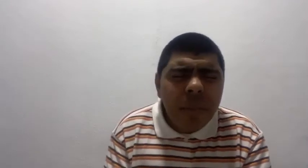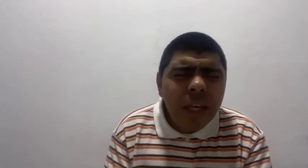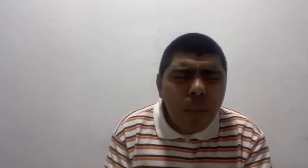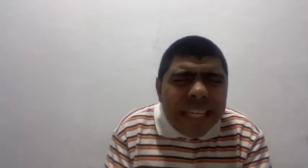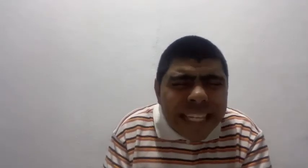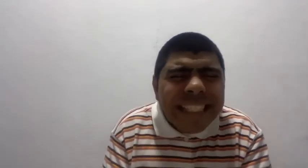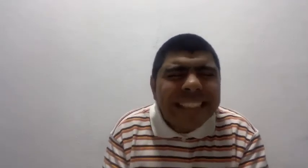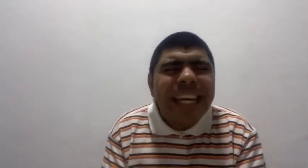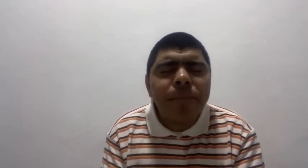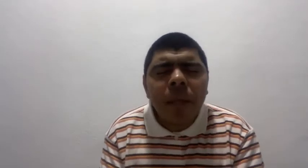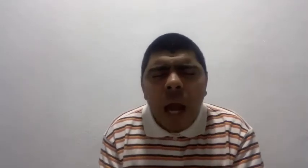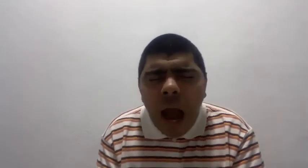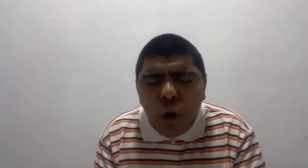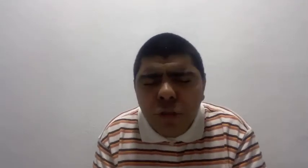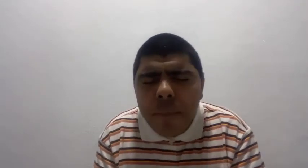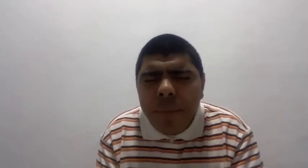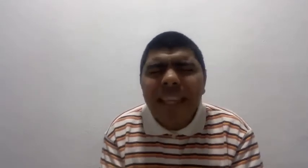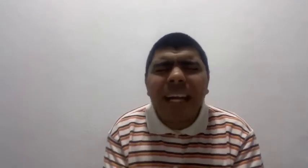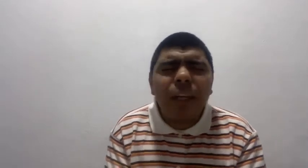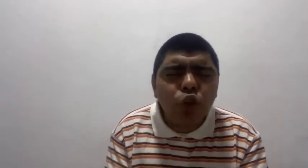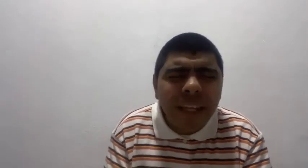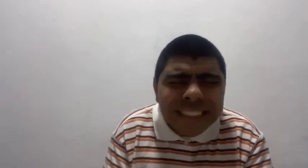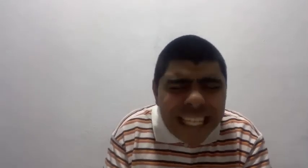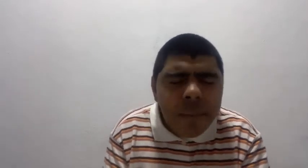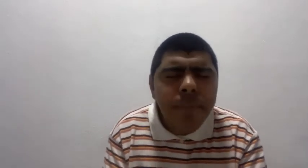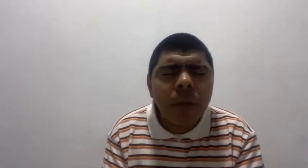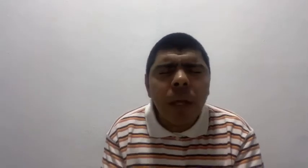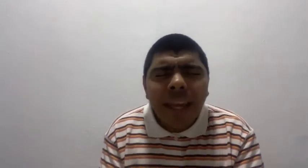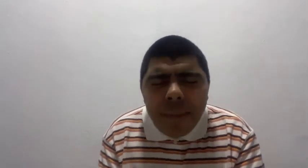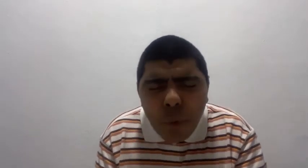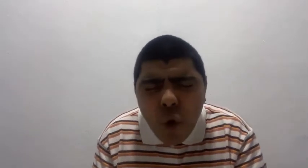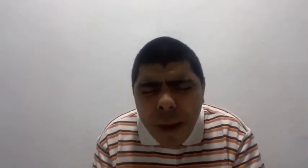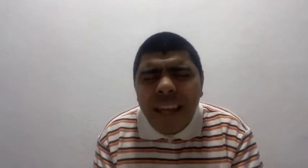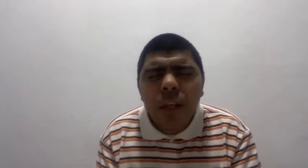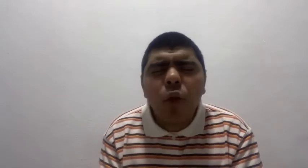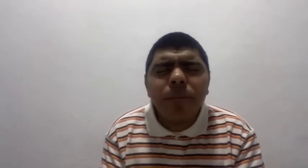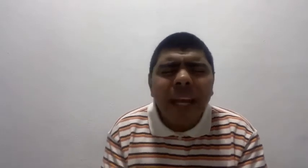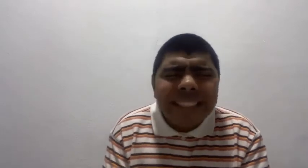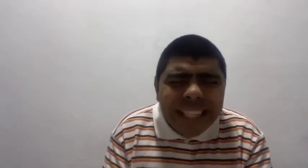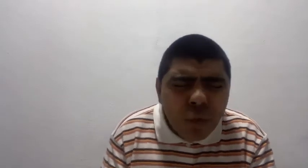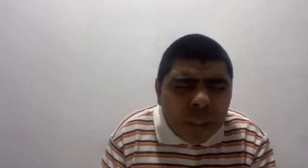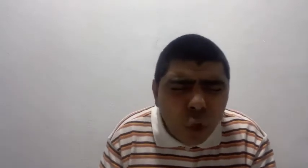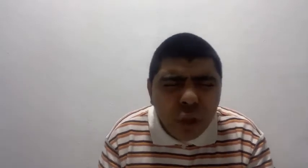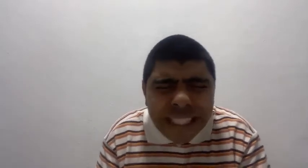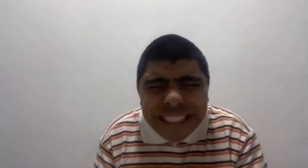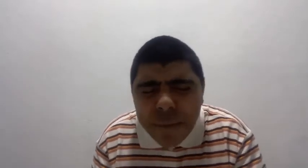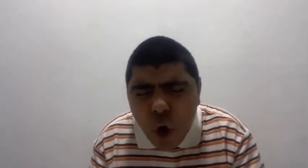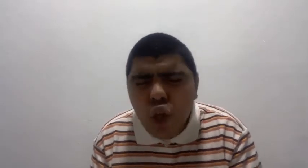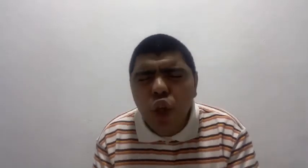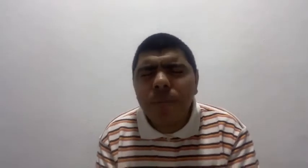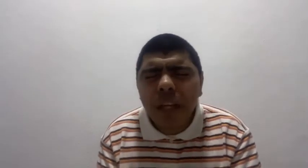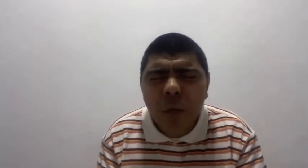mío, ministre a otras vidas que no te sirven. Y por medio de nuestro testimonio, de